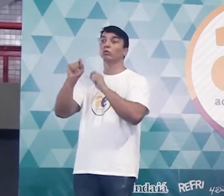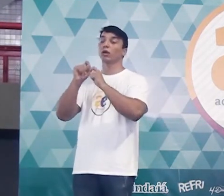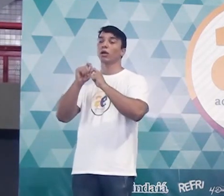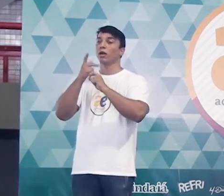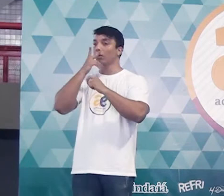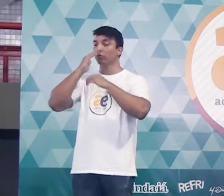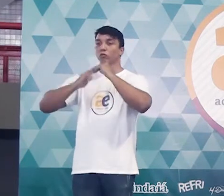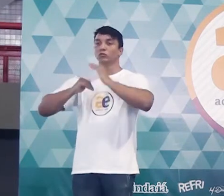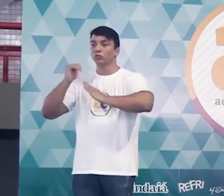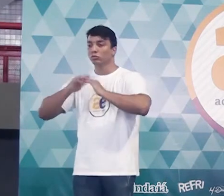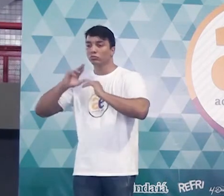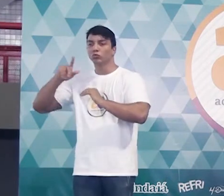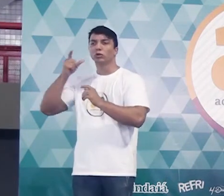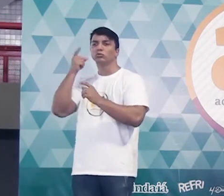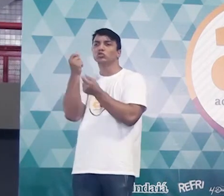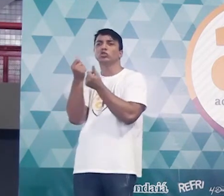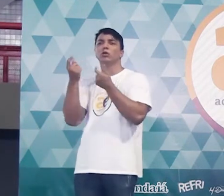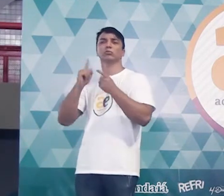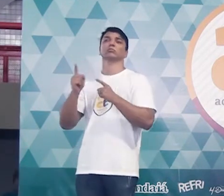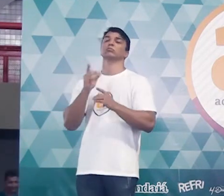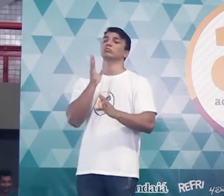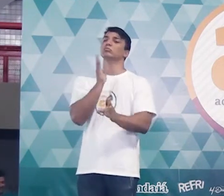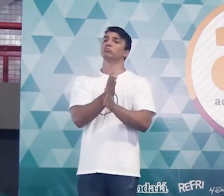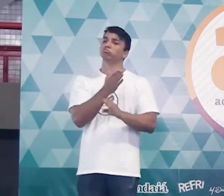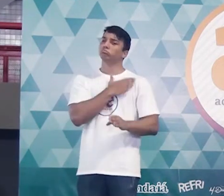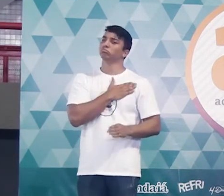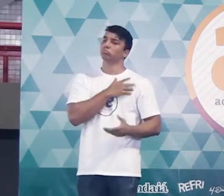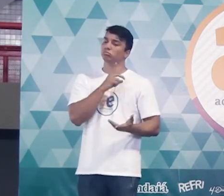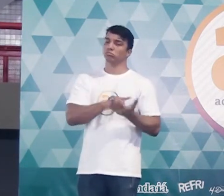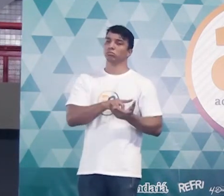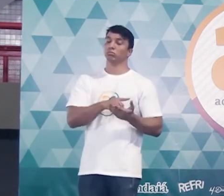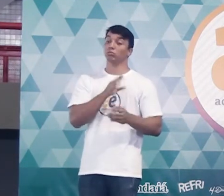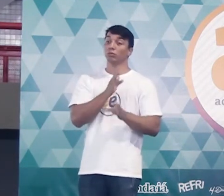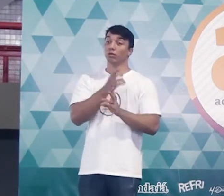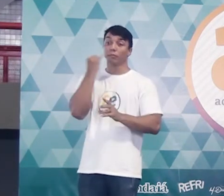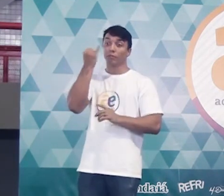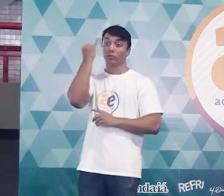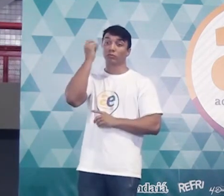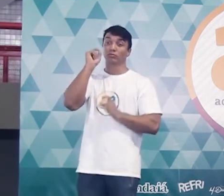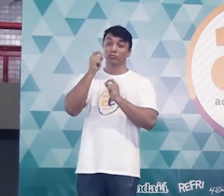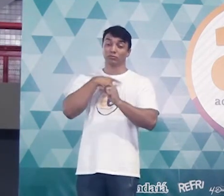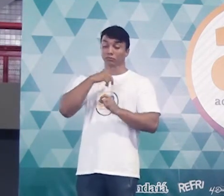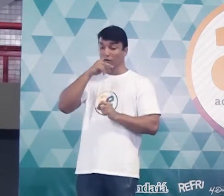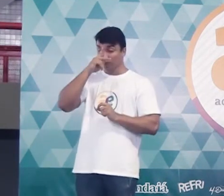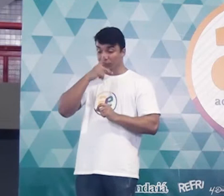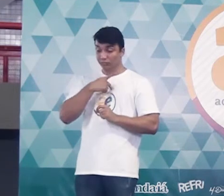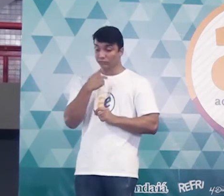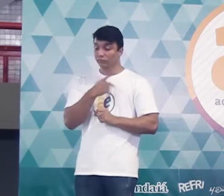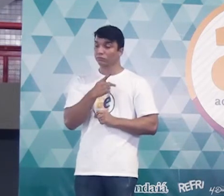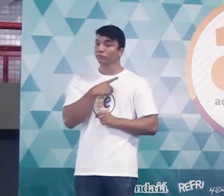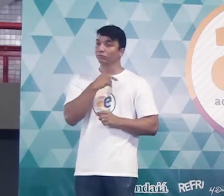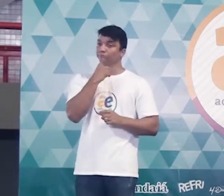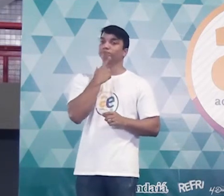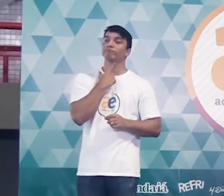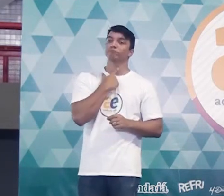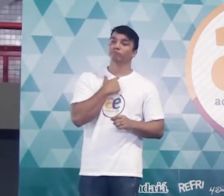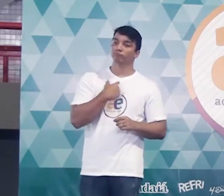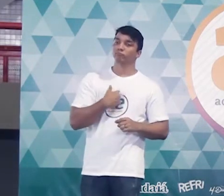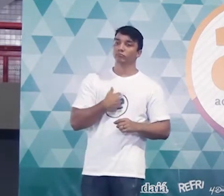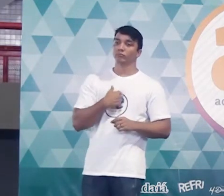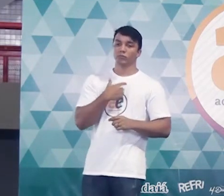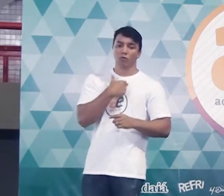por dinheiro, tá? Escolham porque vocês gostam. Porque é muito ruim você fazer o que você não